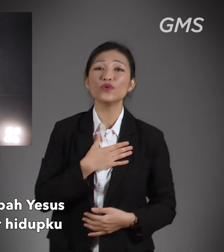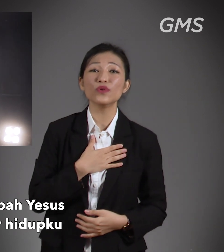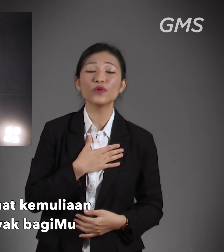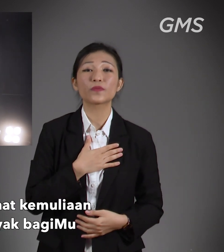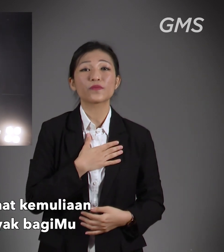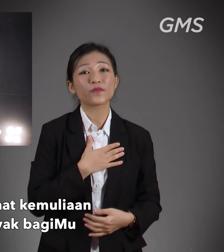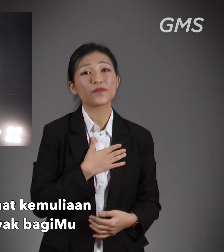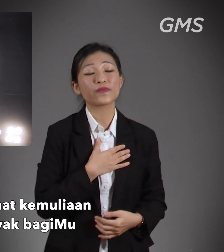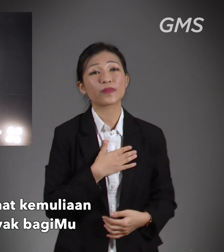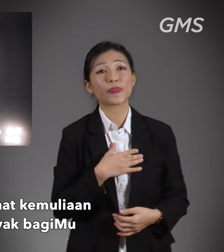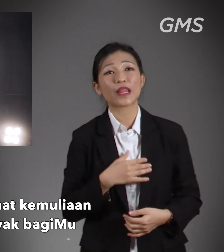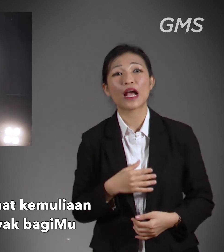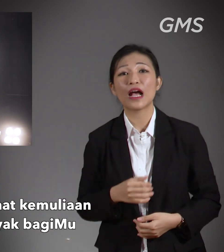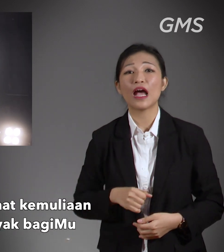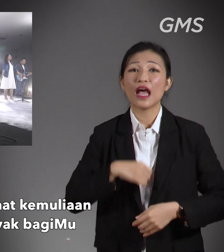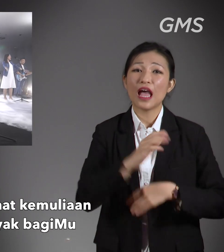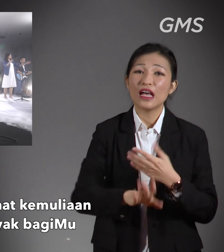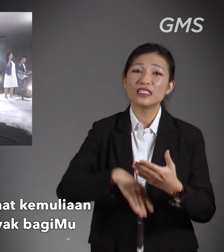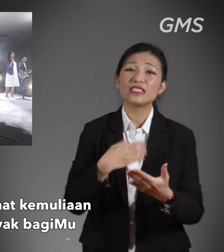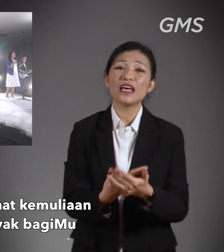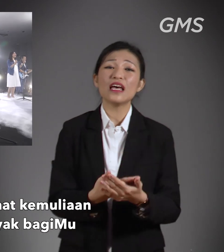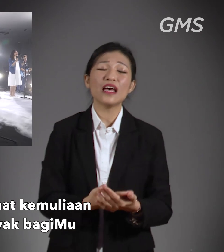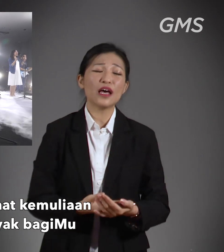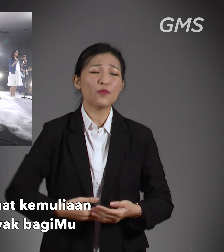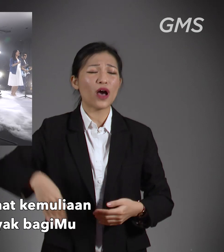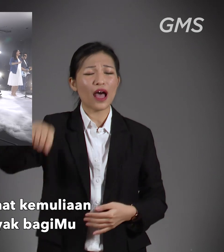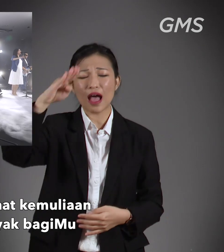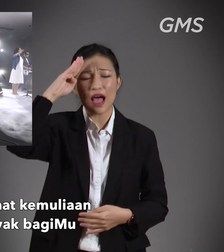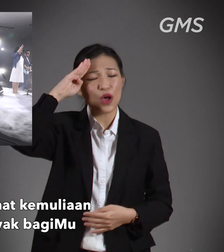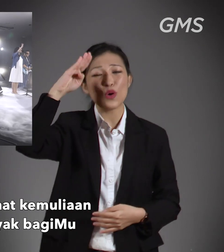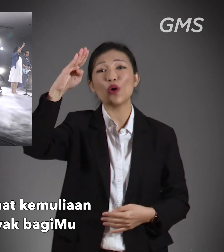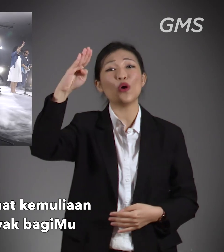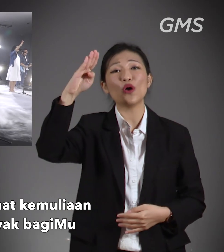hormat kami Tuhan, segala